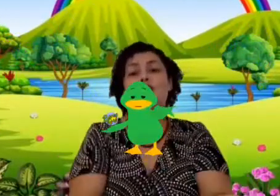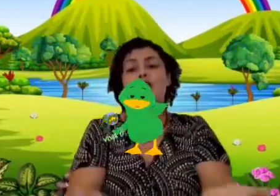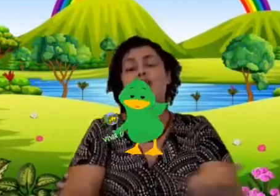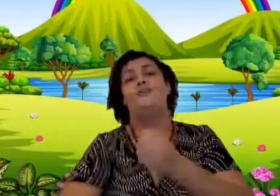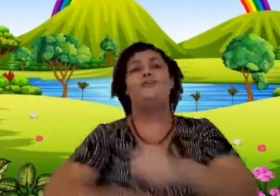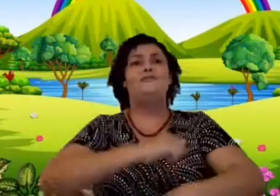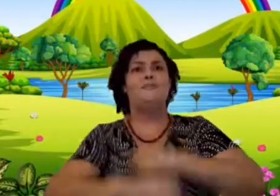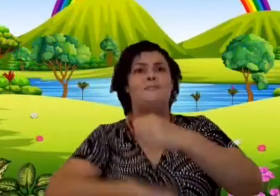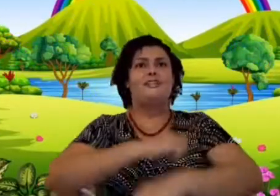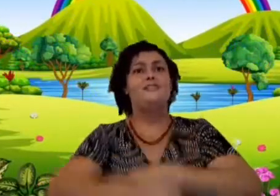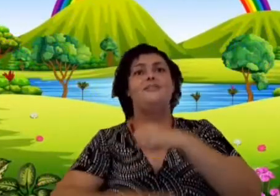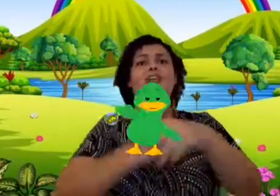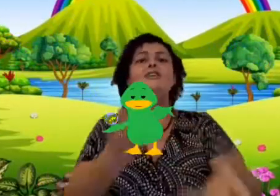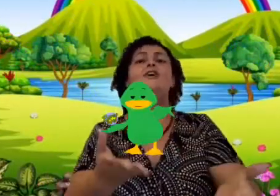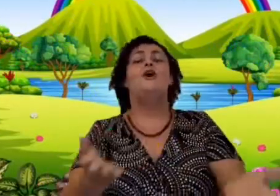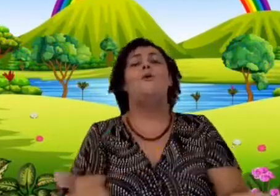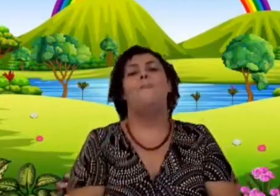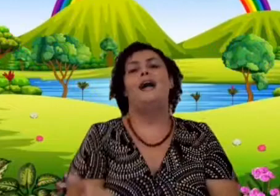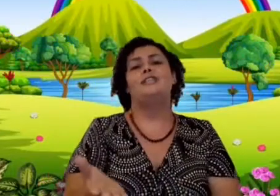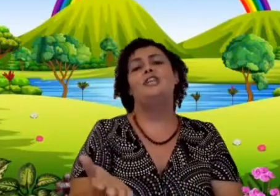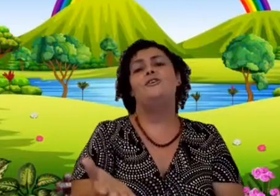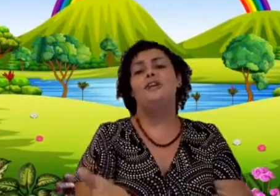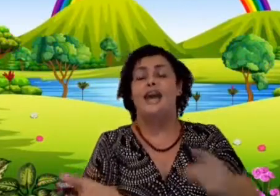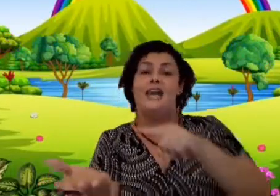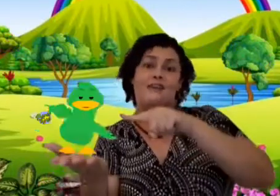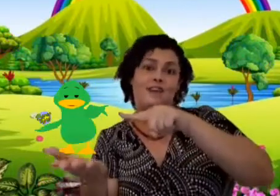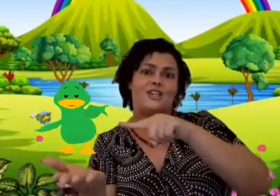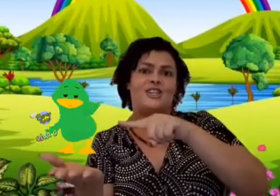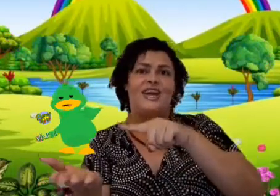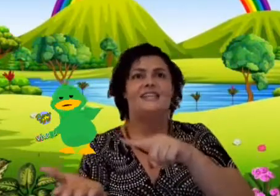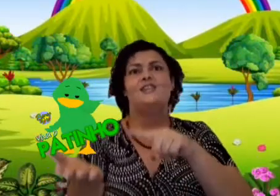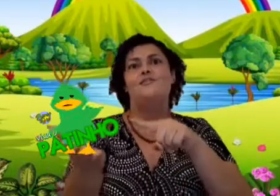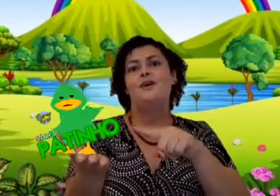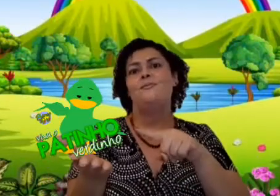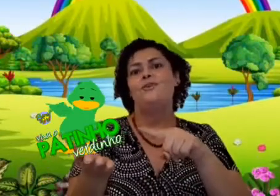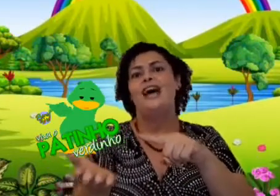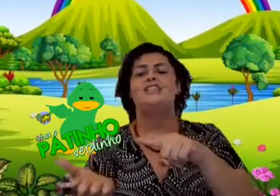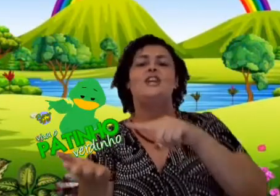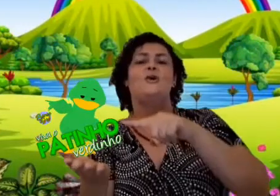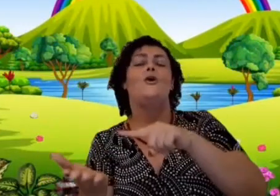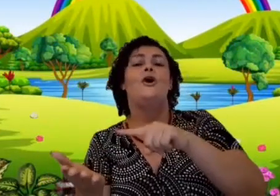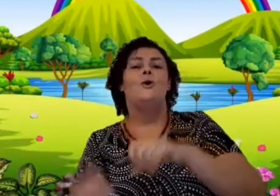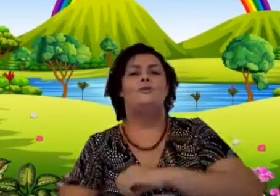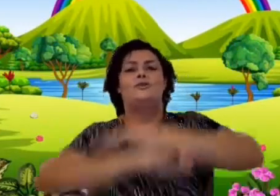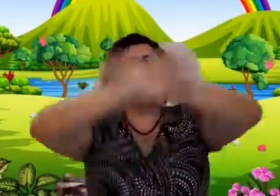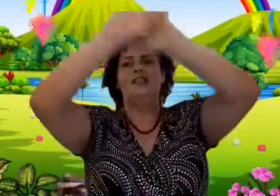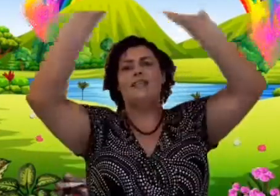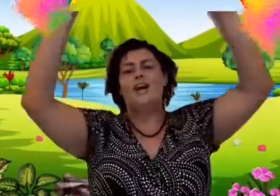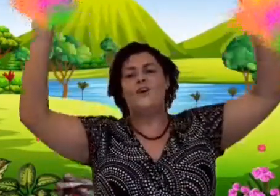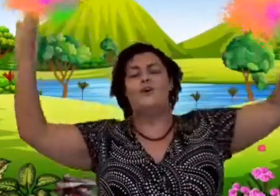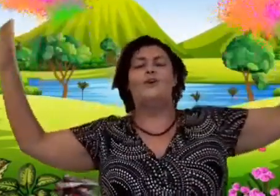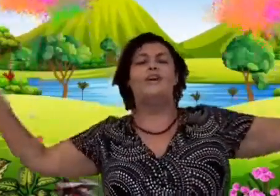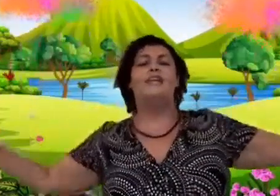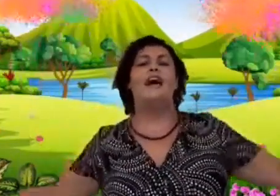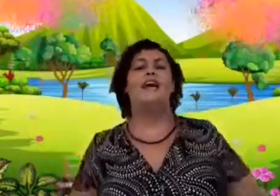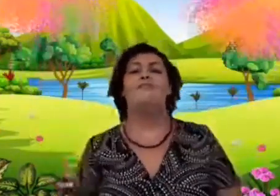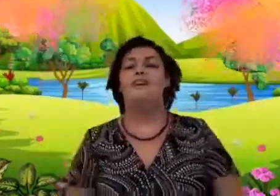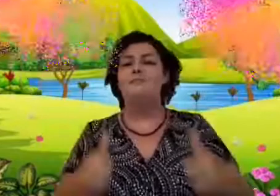verdinho vivo patinho vai vir o patinho que era perdi resolveu mudar de cor o seu tinta colorida e